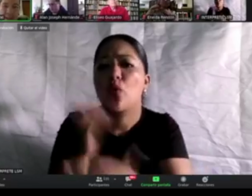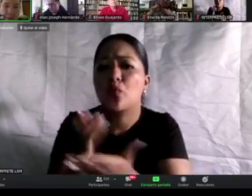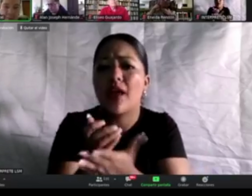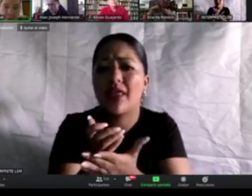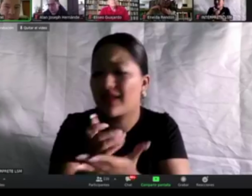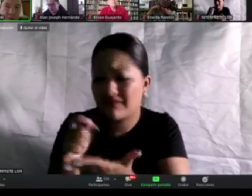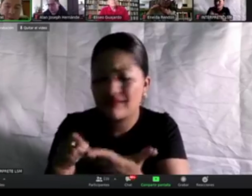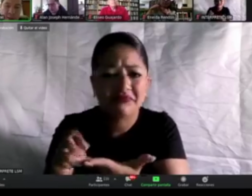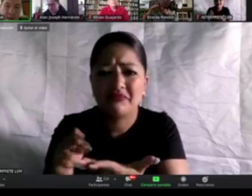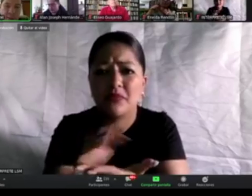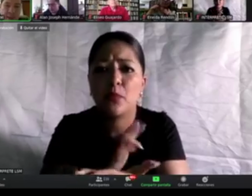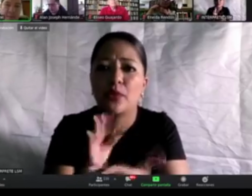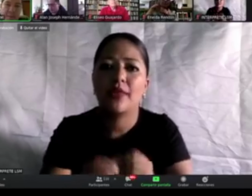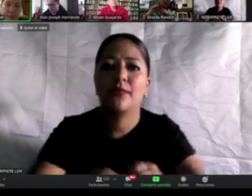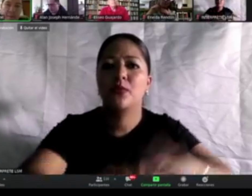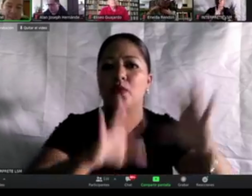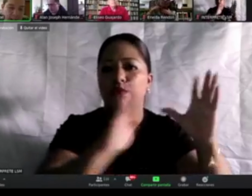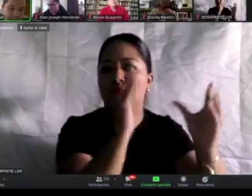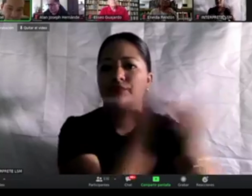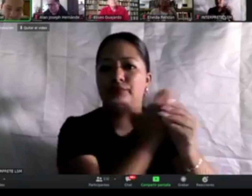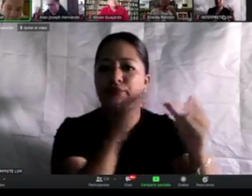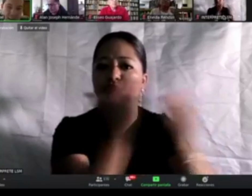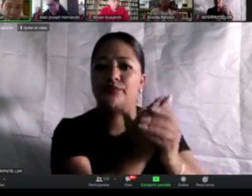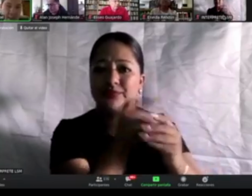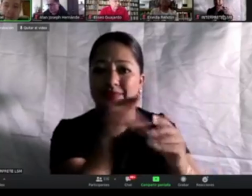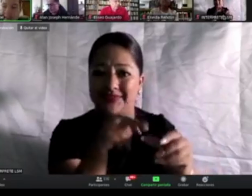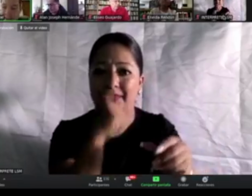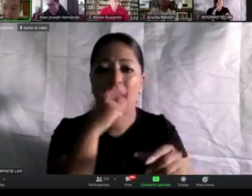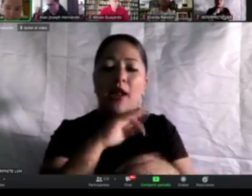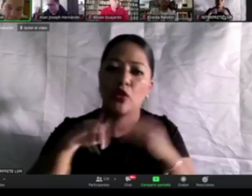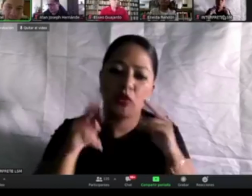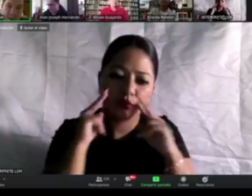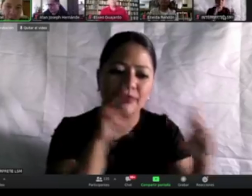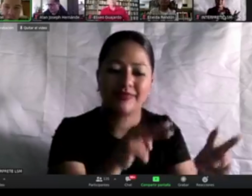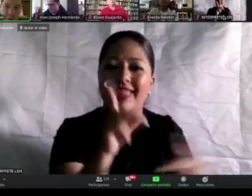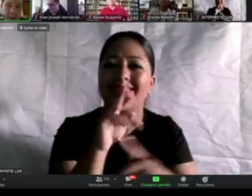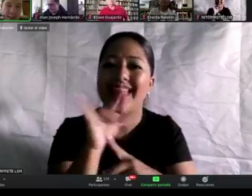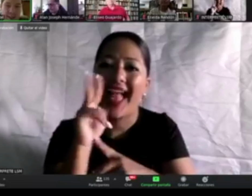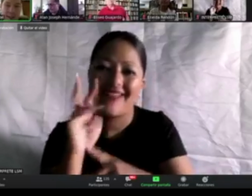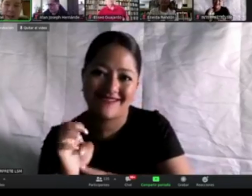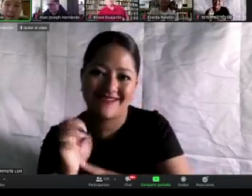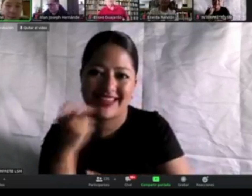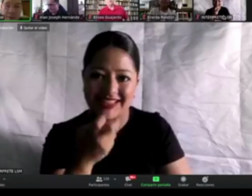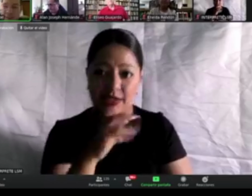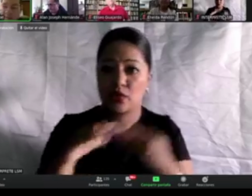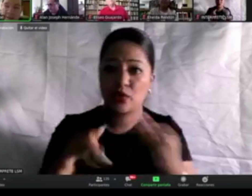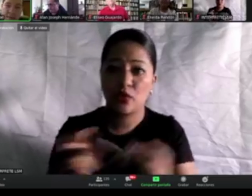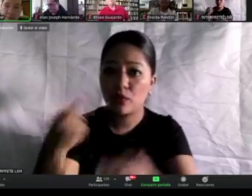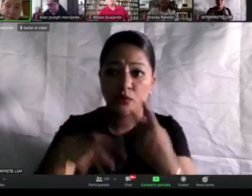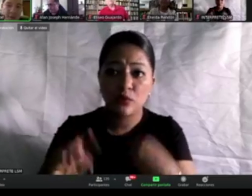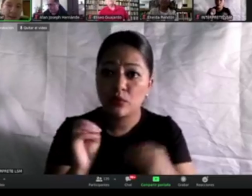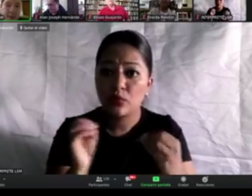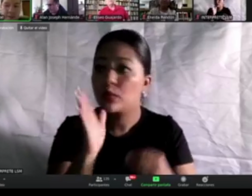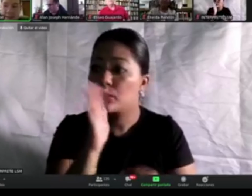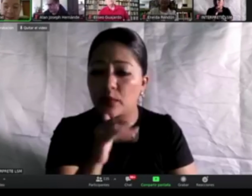y los vamos a subir en una carpeta para que todos puedan acceder y así que el día que no vengan todos puedan acceder pero también le va a servir